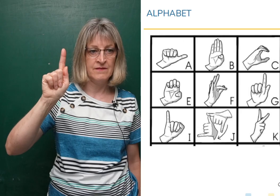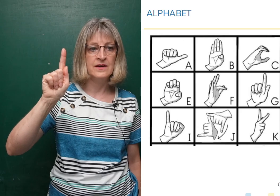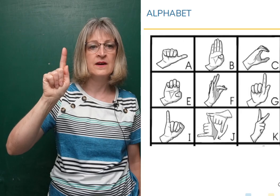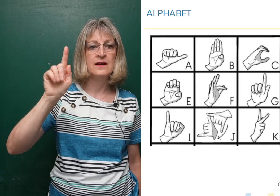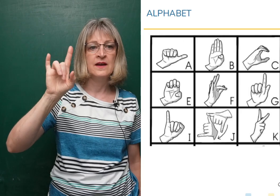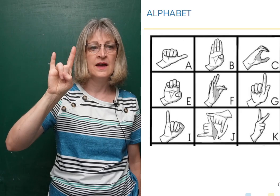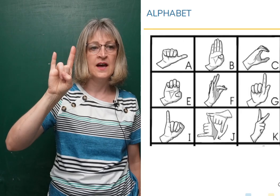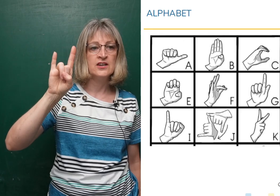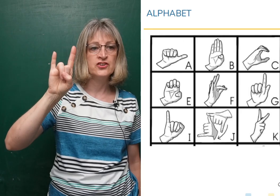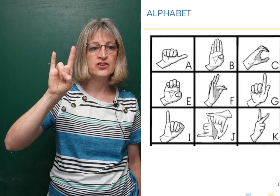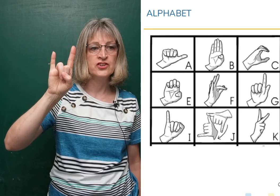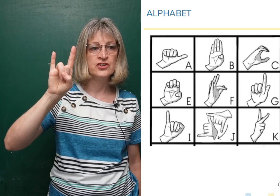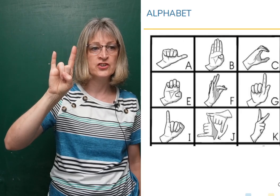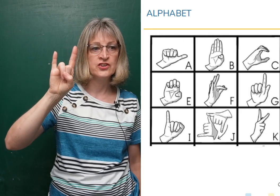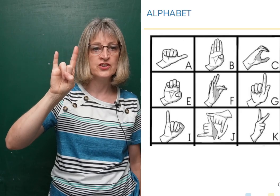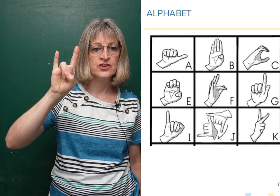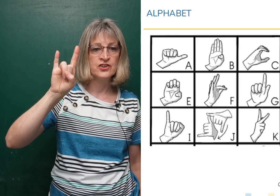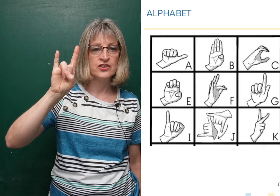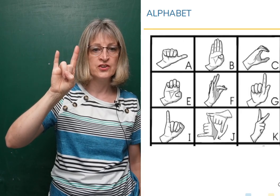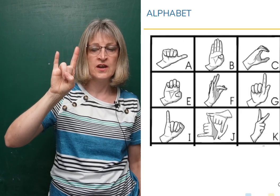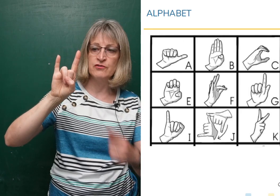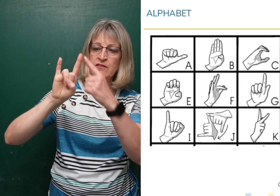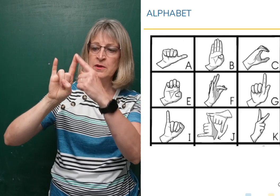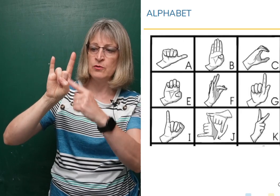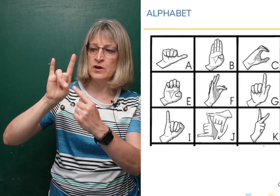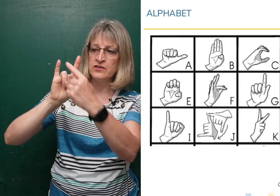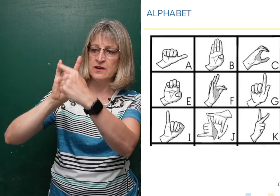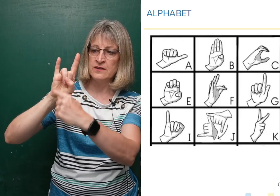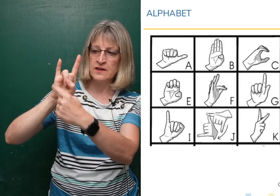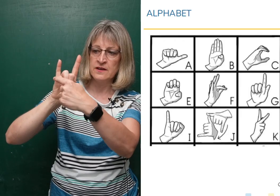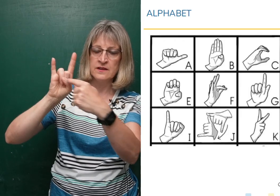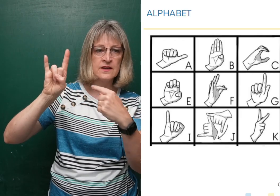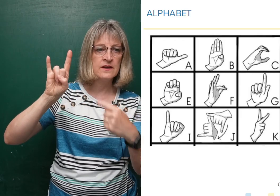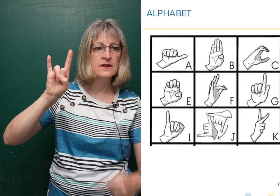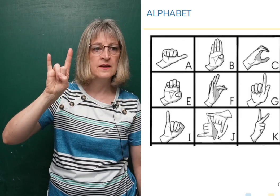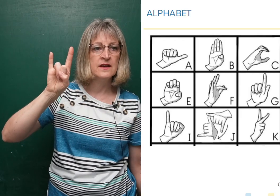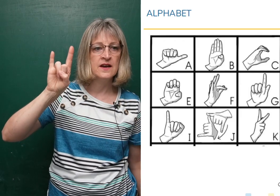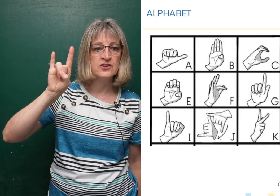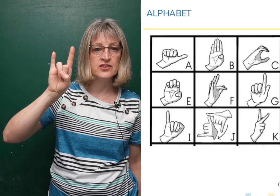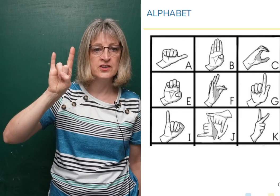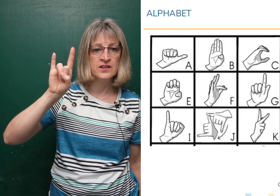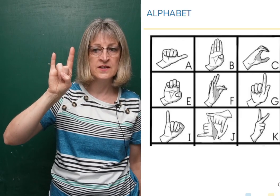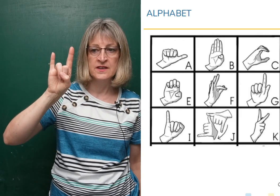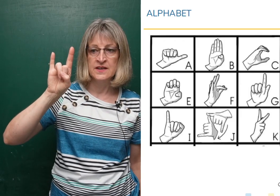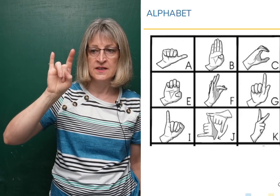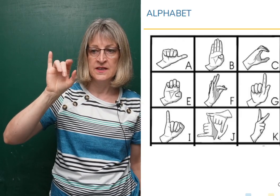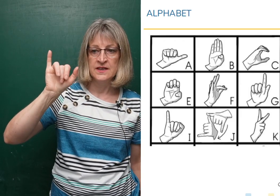voilà. H, hein, vous avez bien le H là, tac, tac, hein. H,